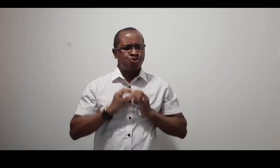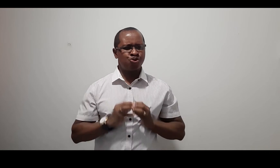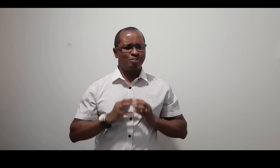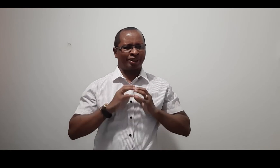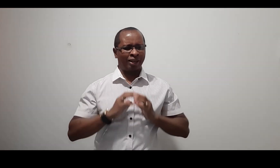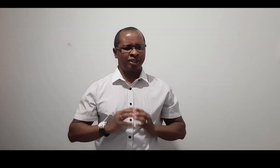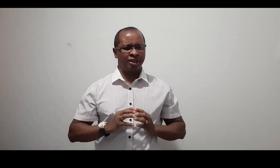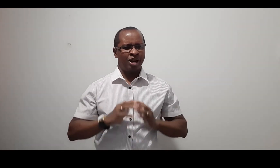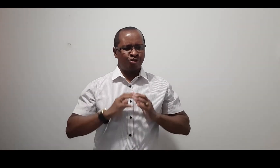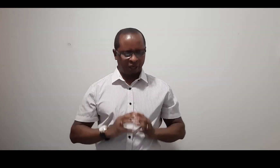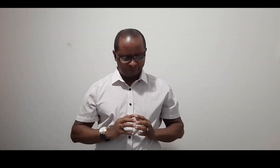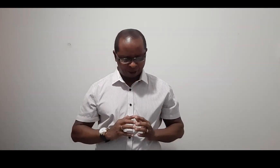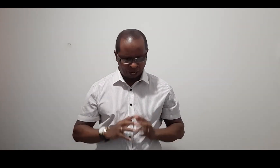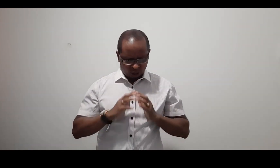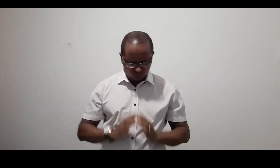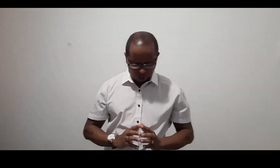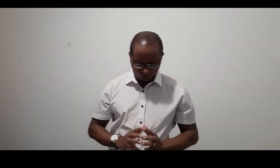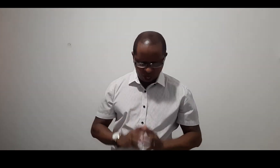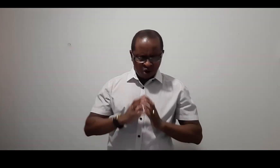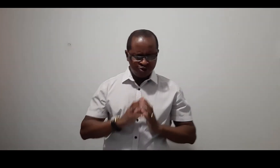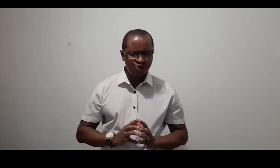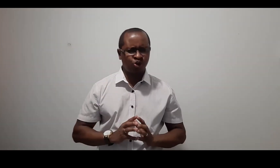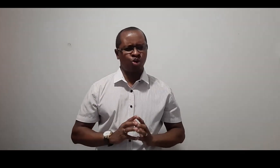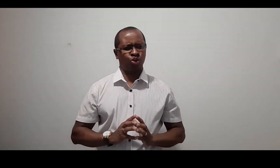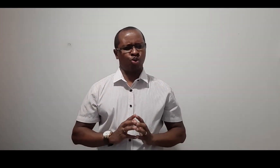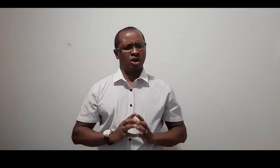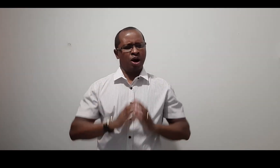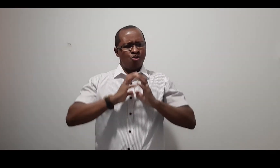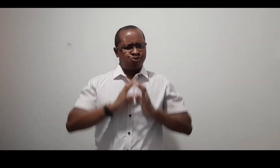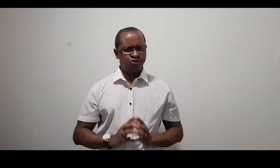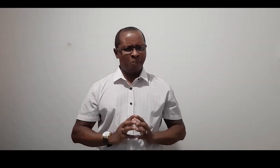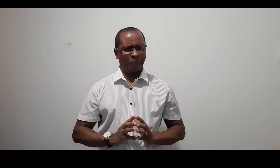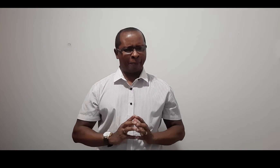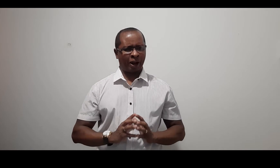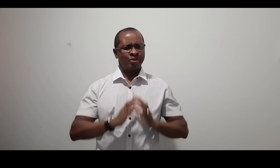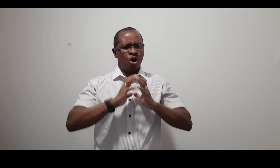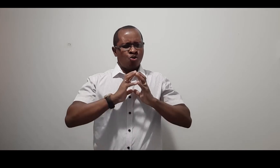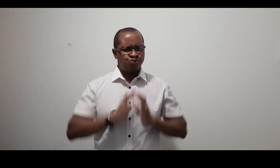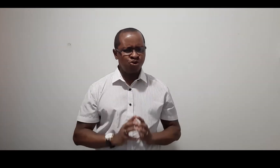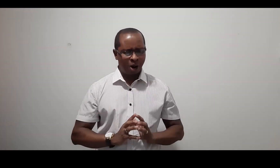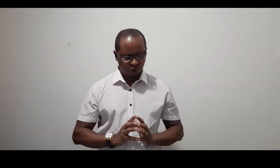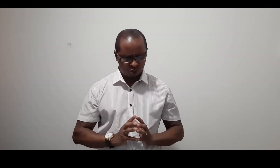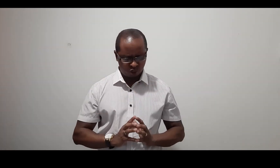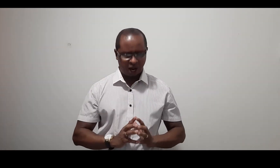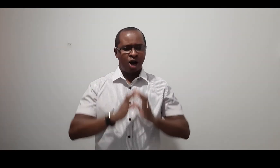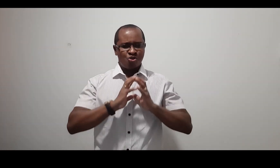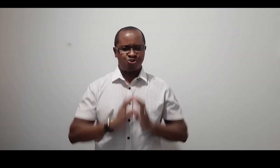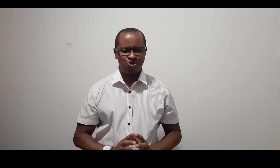fo mitahiry fiainam-bavaka io no atao hoe fo torotoro fo mibebaka fo mangorakoraka fo no